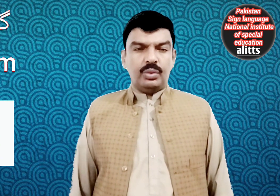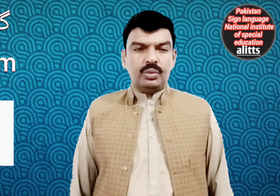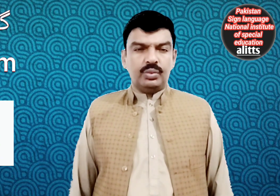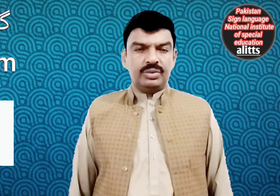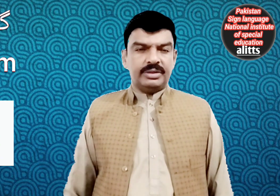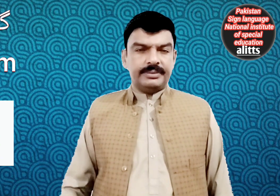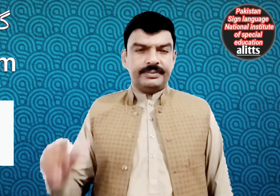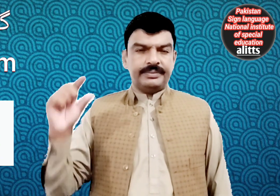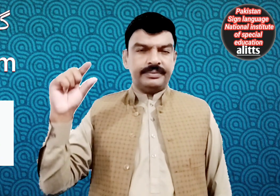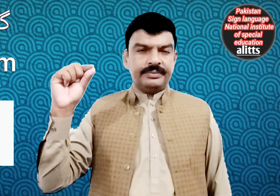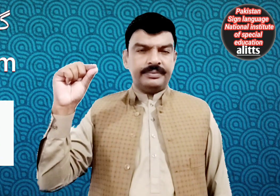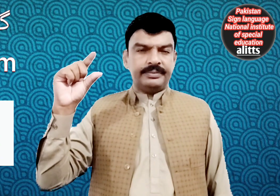गूंद,